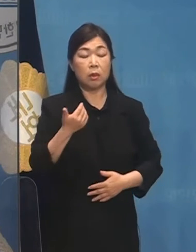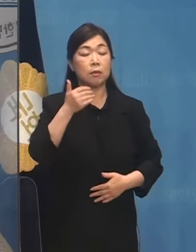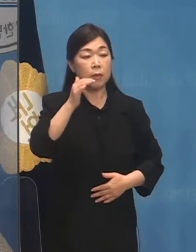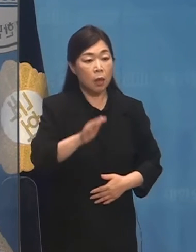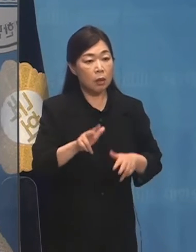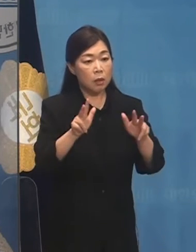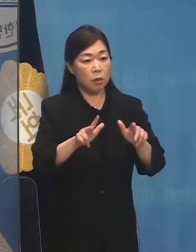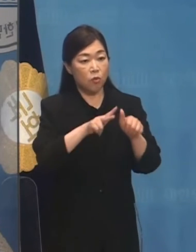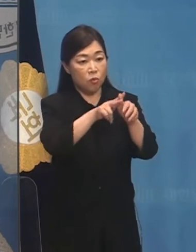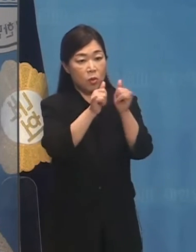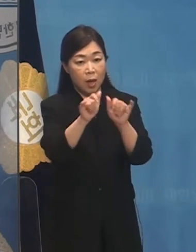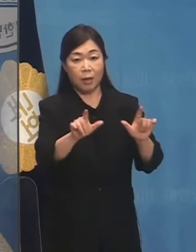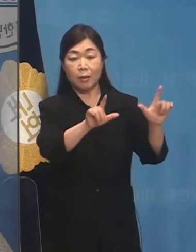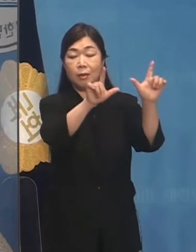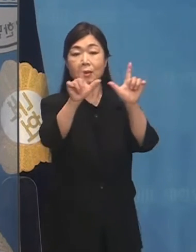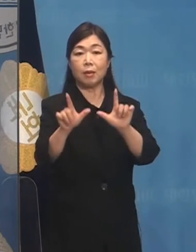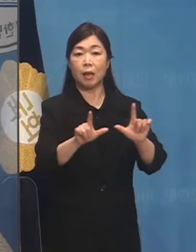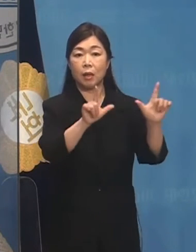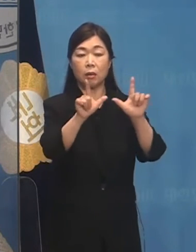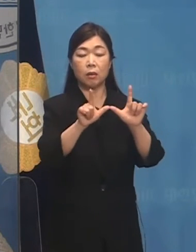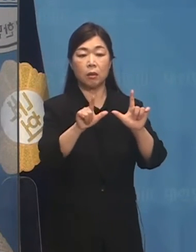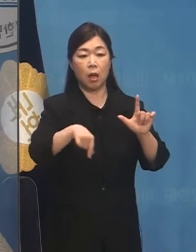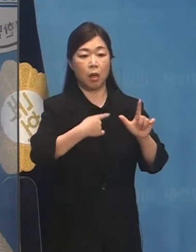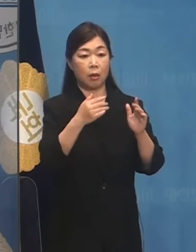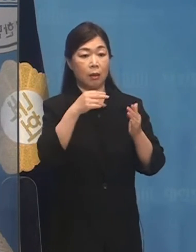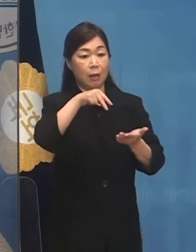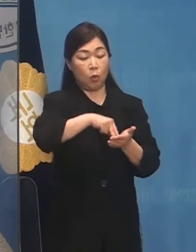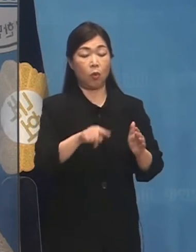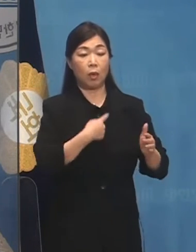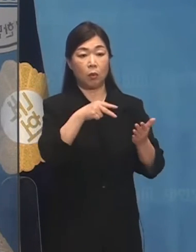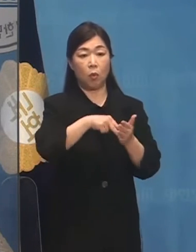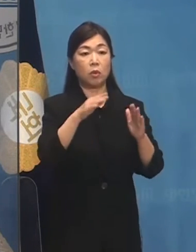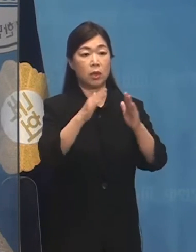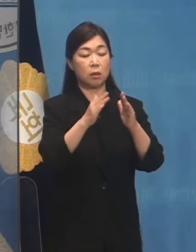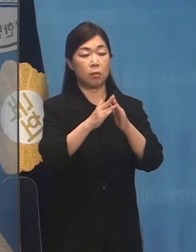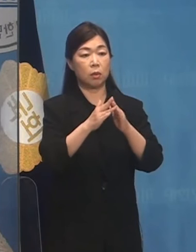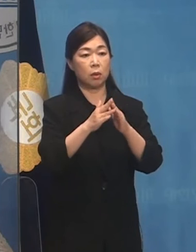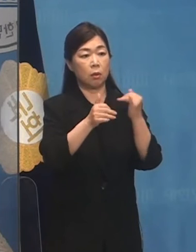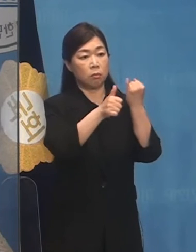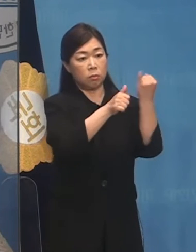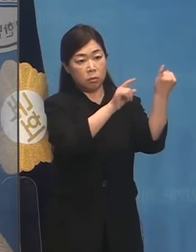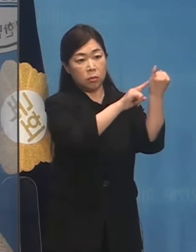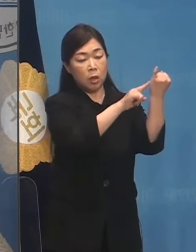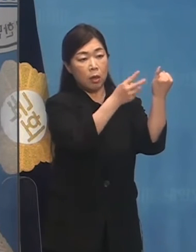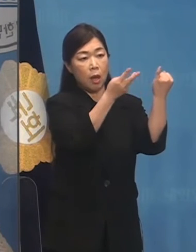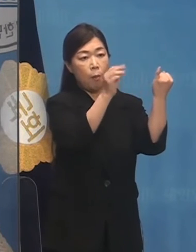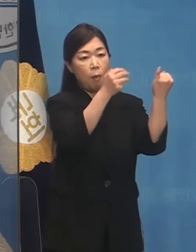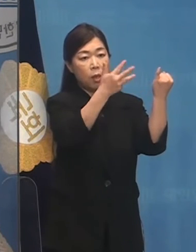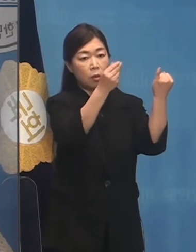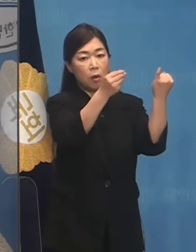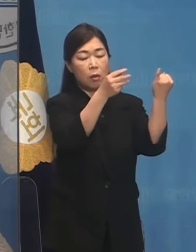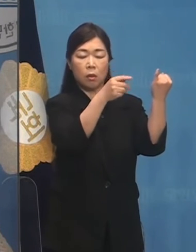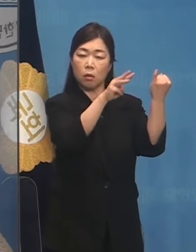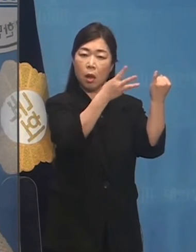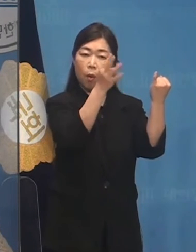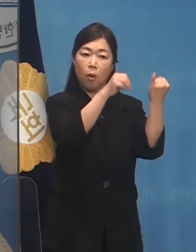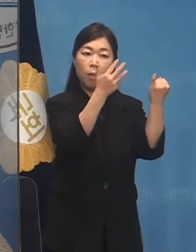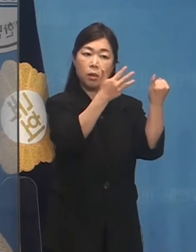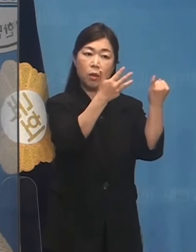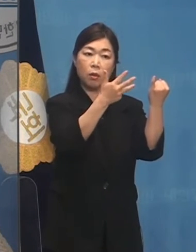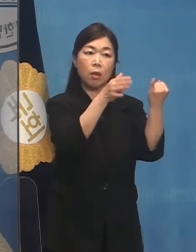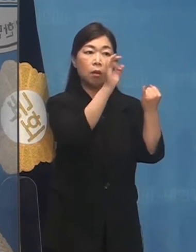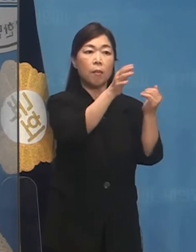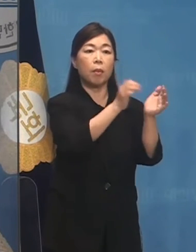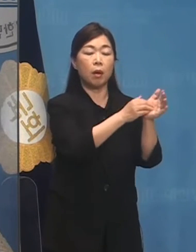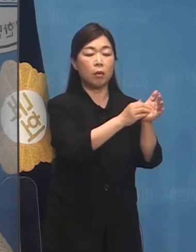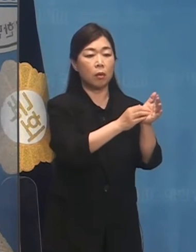후보자가 살고 있는 그 단독주택 이게 장인으로부터 3억 8천에 샀다가 89년에